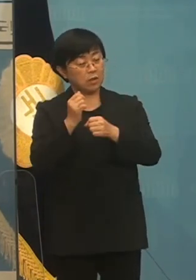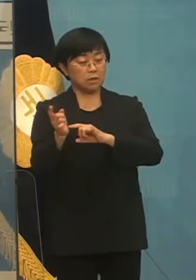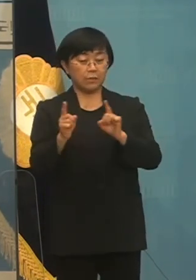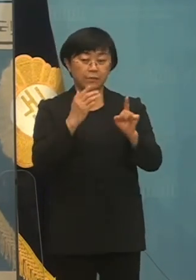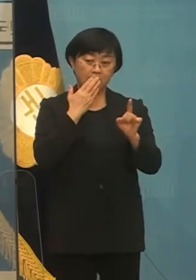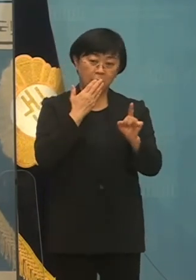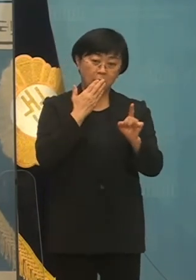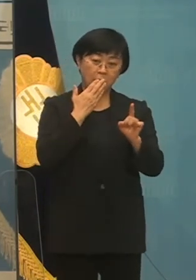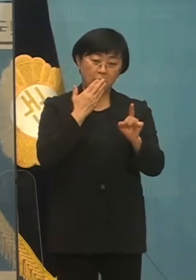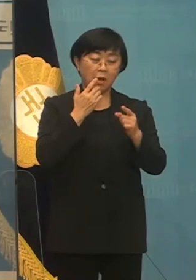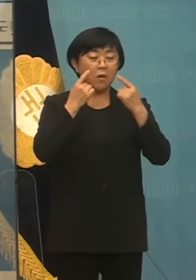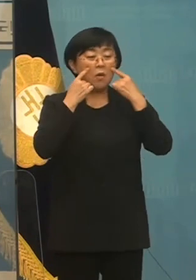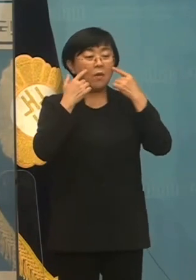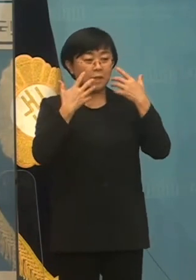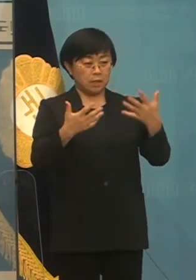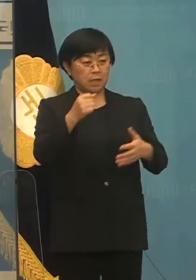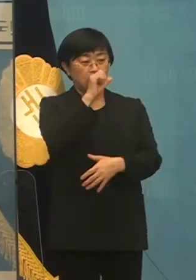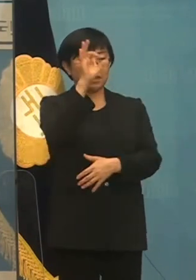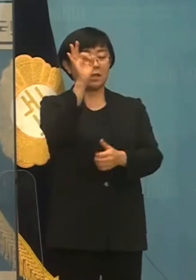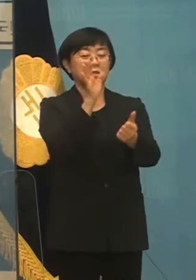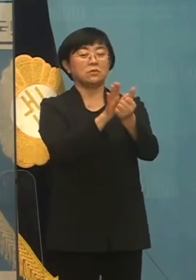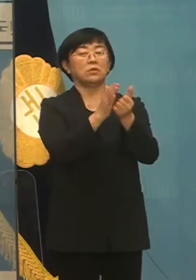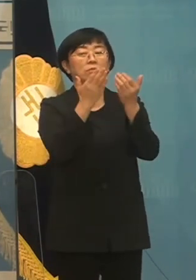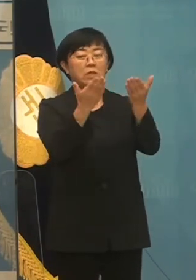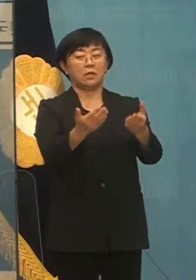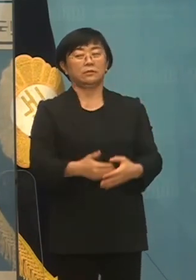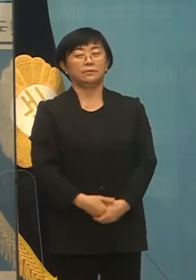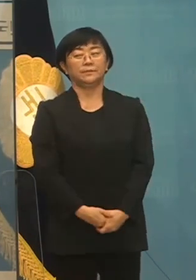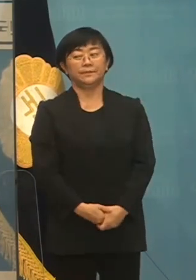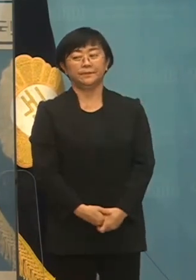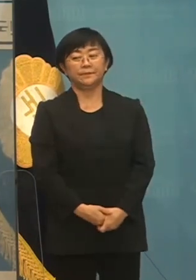수 있도록 확실한 예산 지원을 요청드립니다.